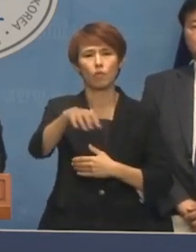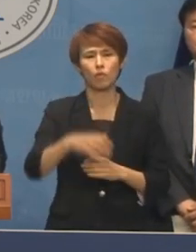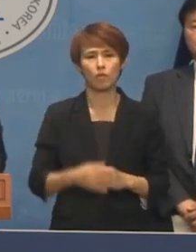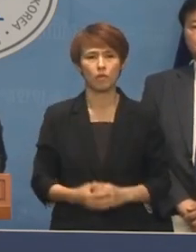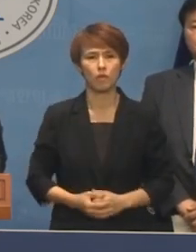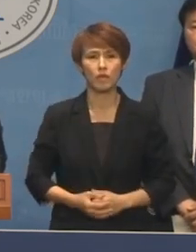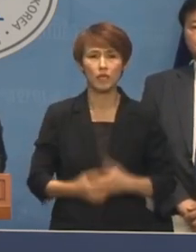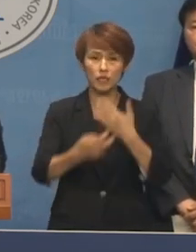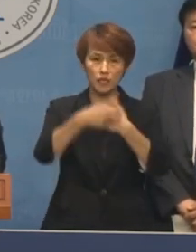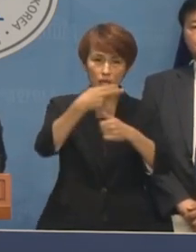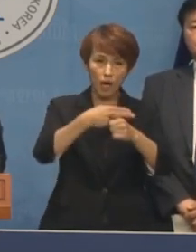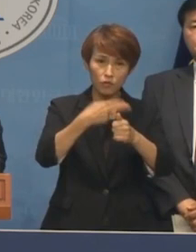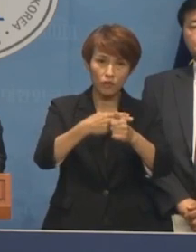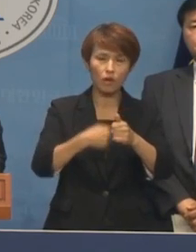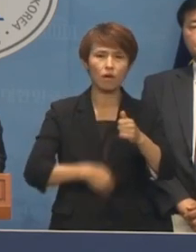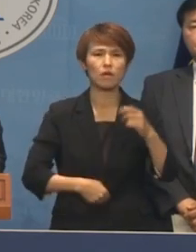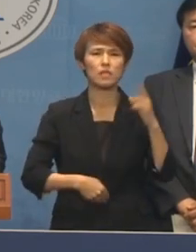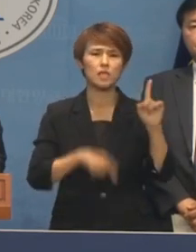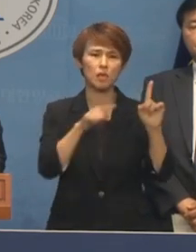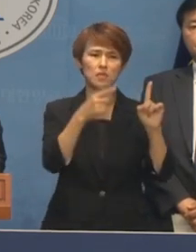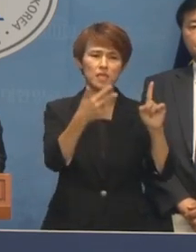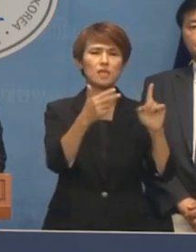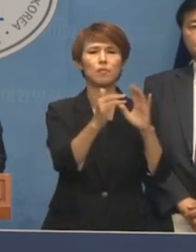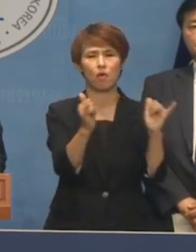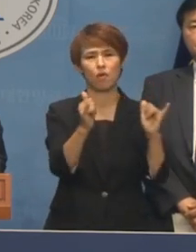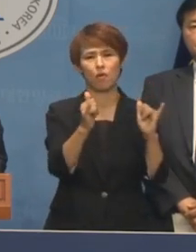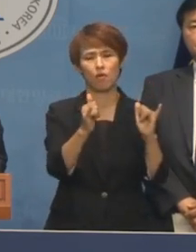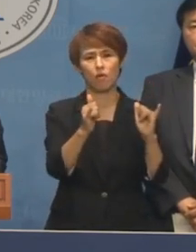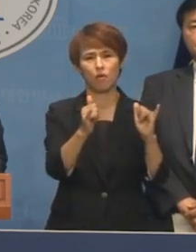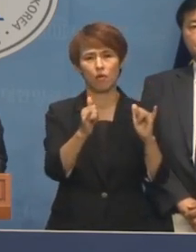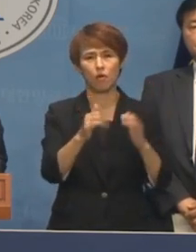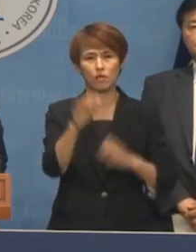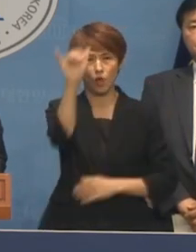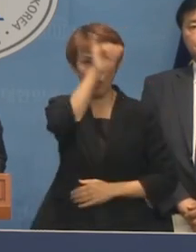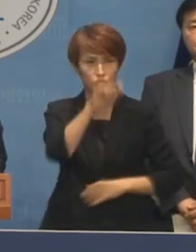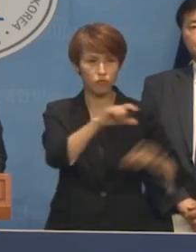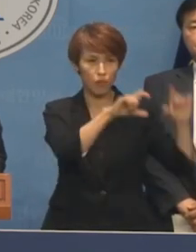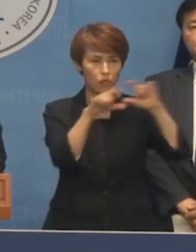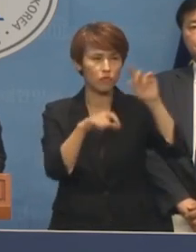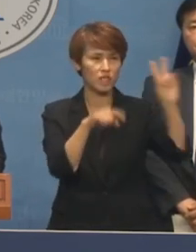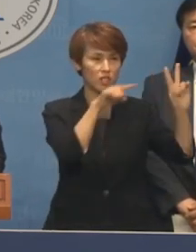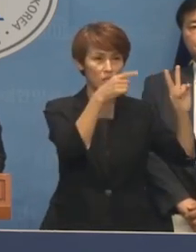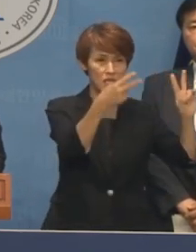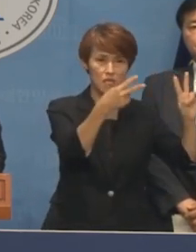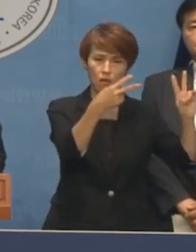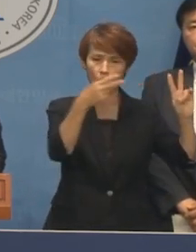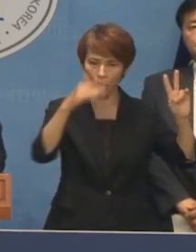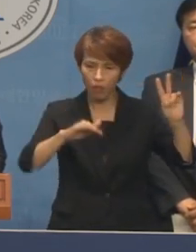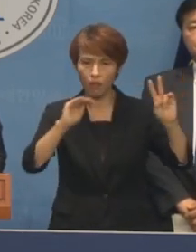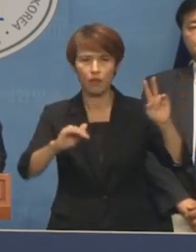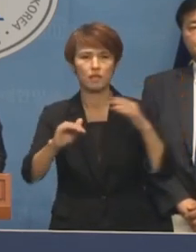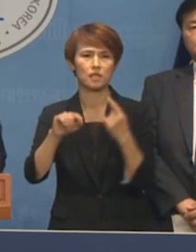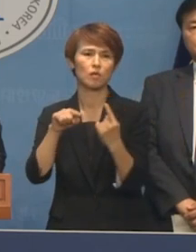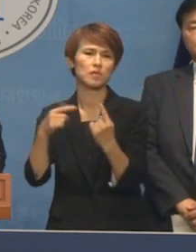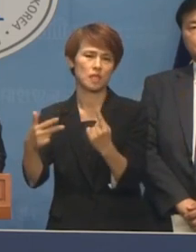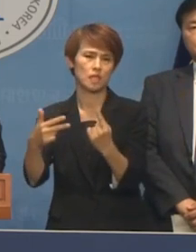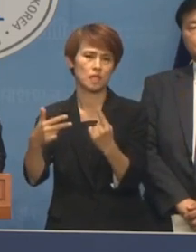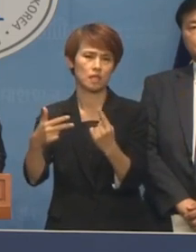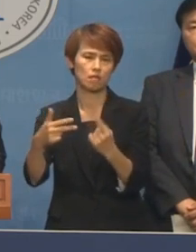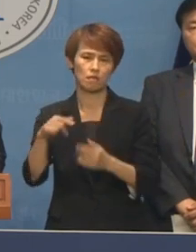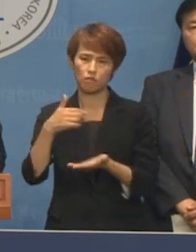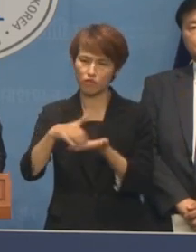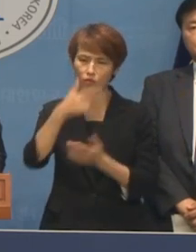1.7명에 불과해서 전국 평균인 2.1명에 훨씬 못 미치고 있습니다. 전남을